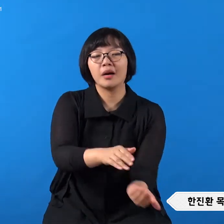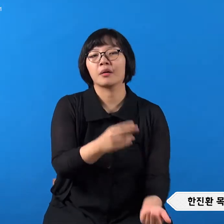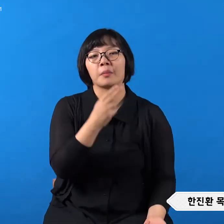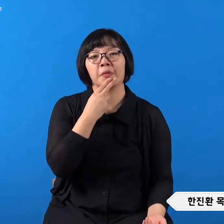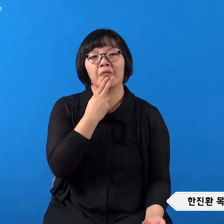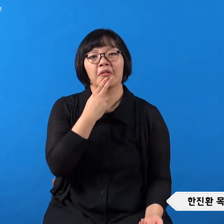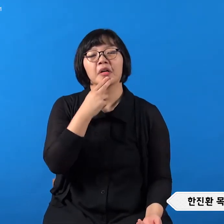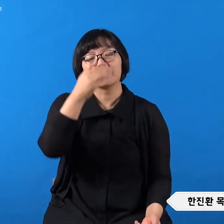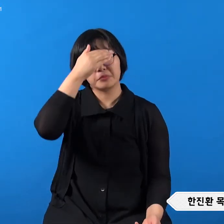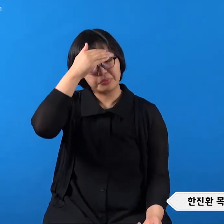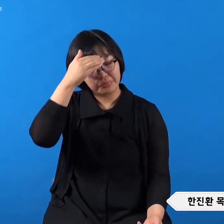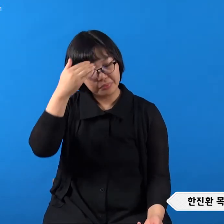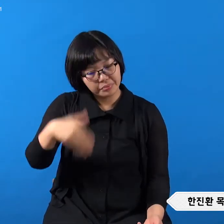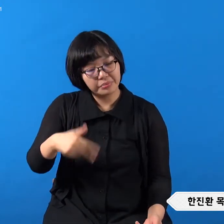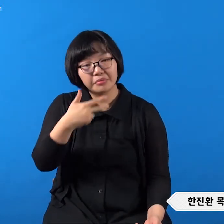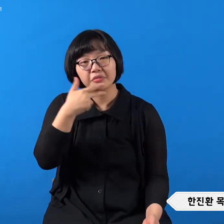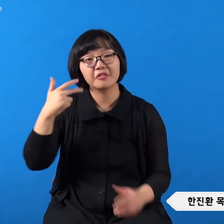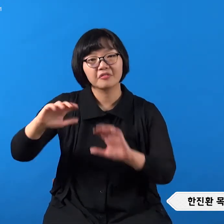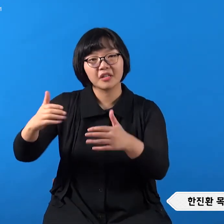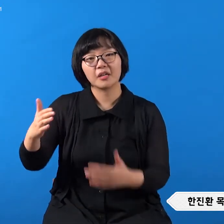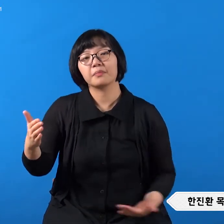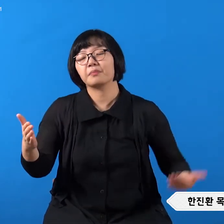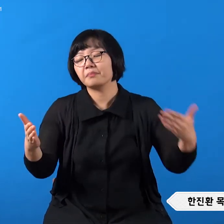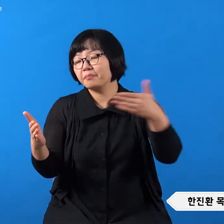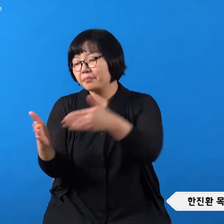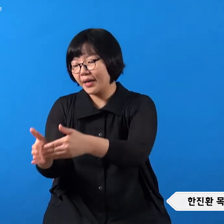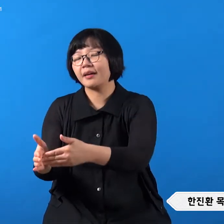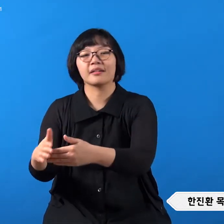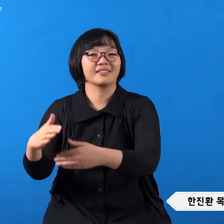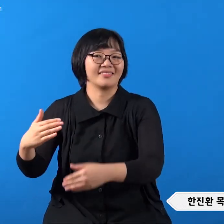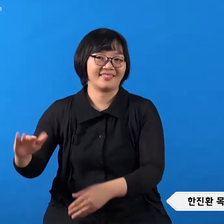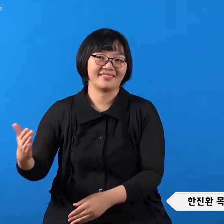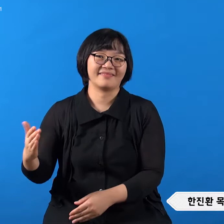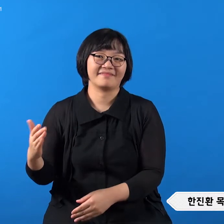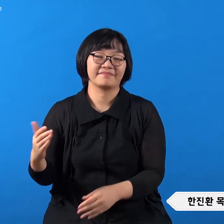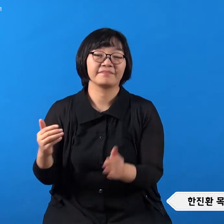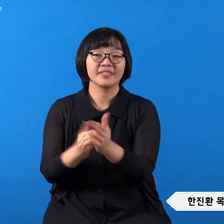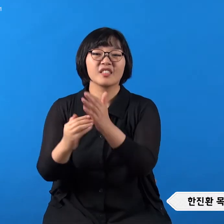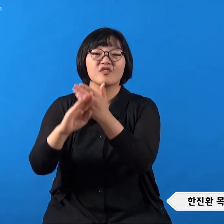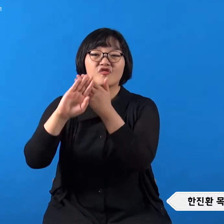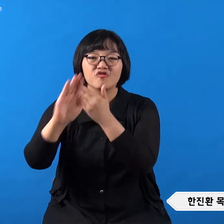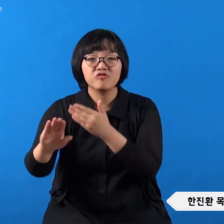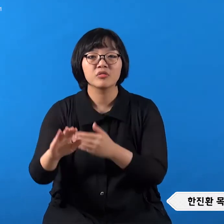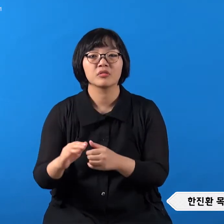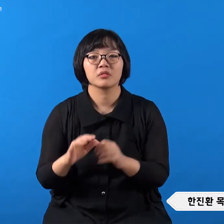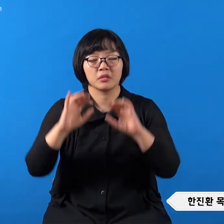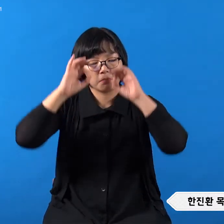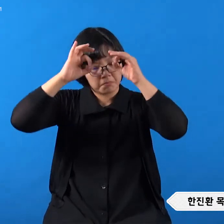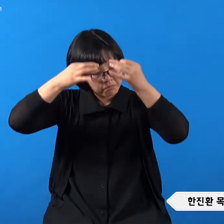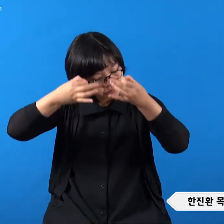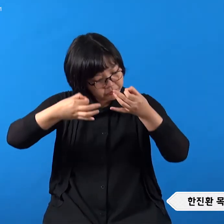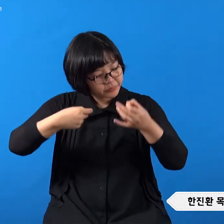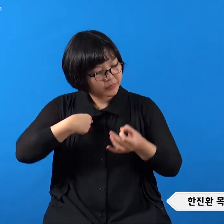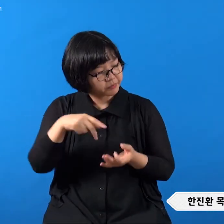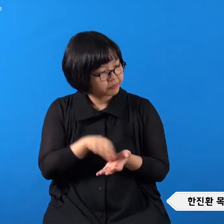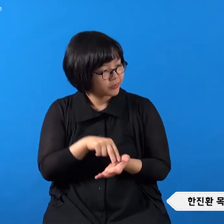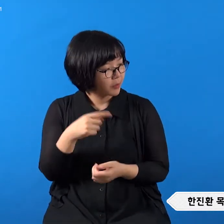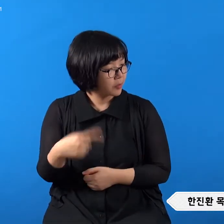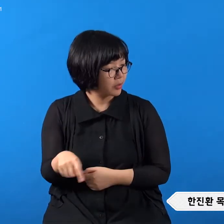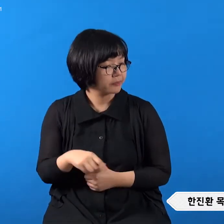않고 가까스로 영국에 닿았습니다. 이 웨슬리는 그때부터 자신의 문제가